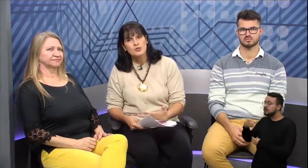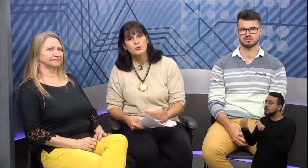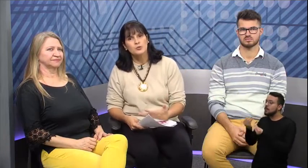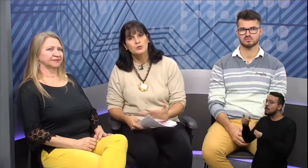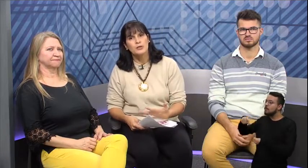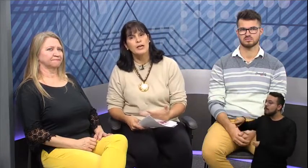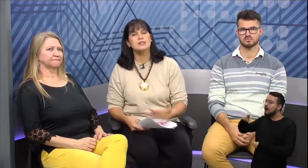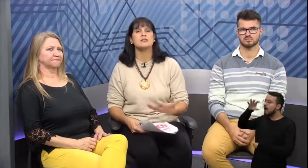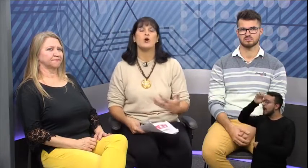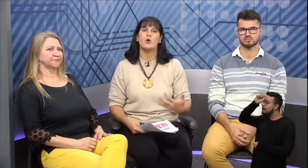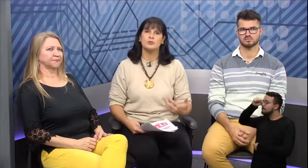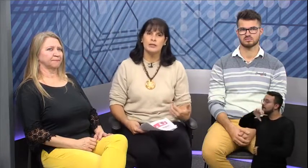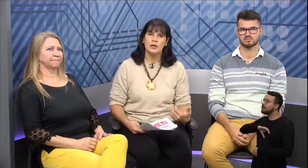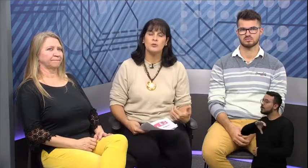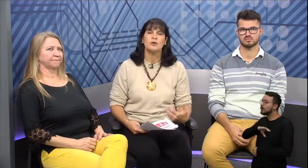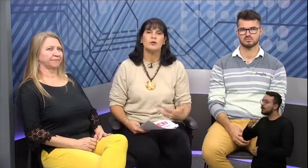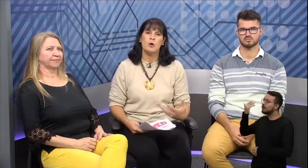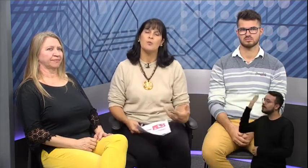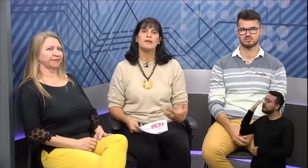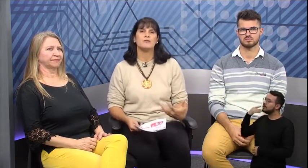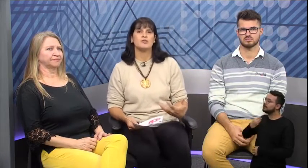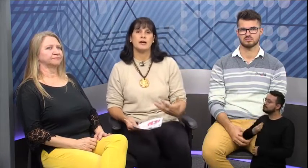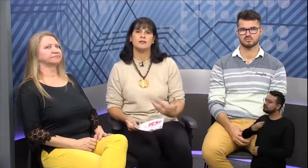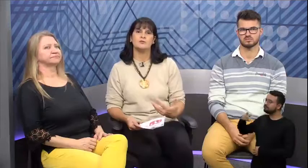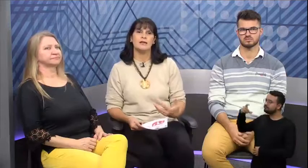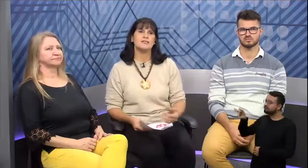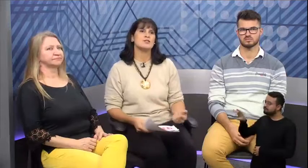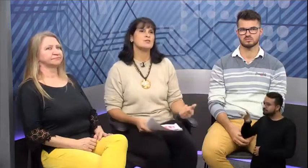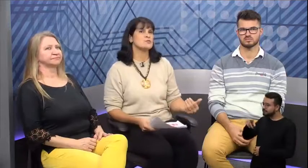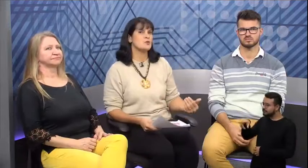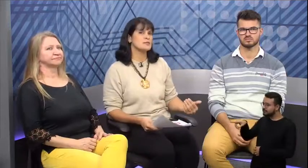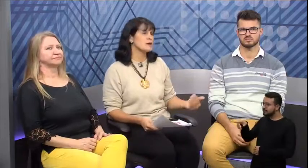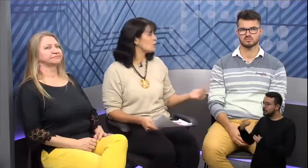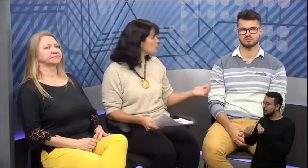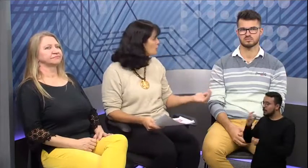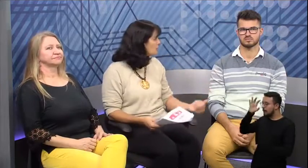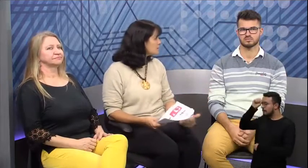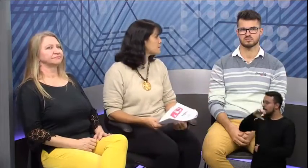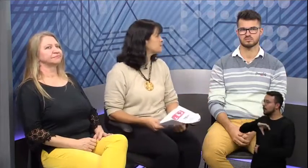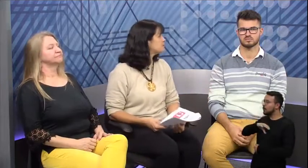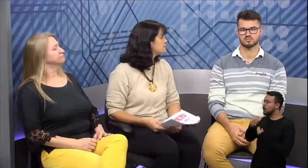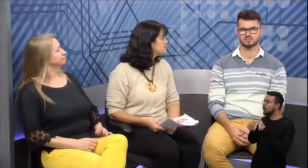no português ou não, qual a opinião de cada um deles. Nós vamos começar com o Douglas.